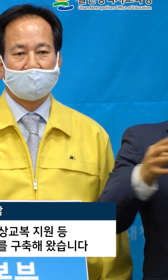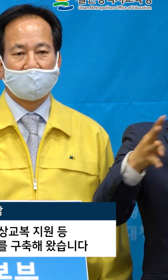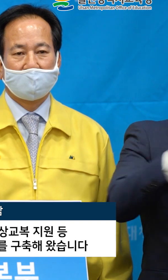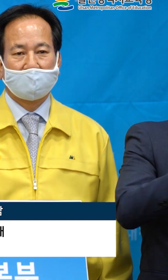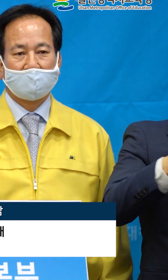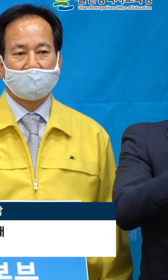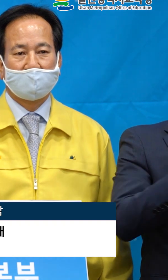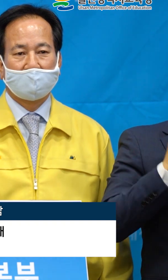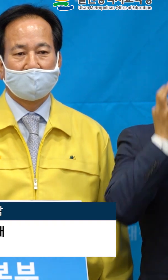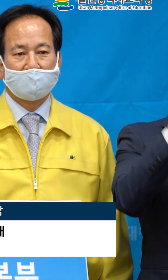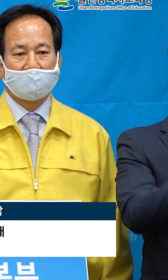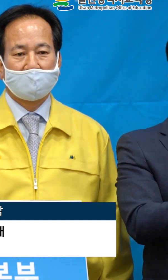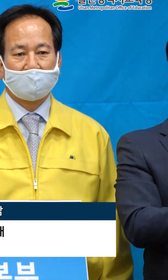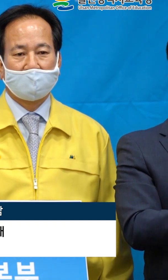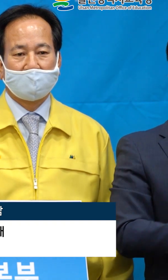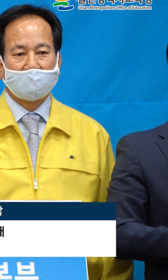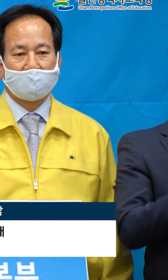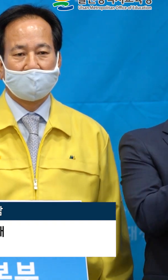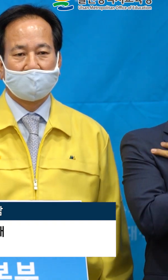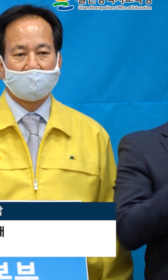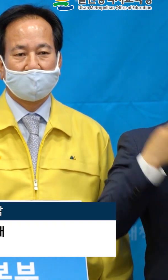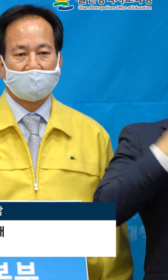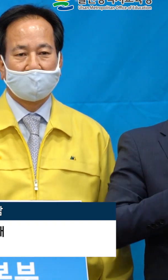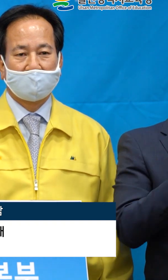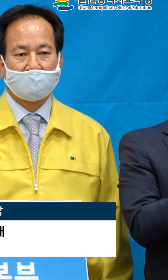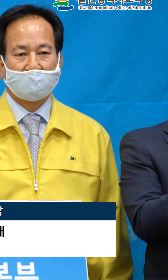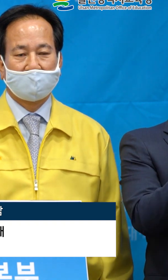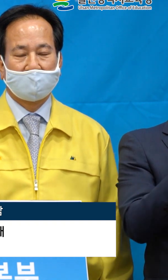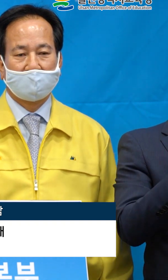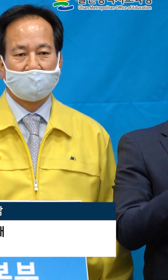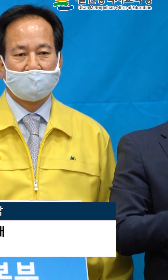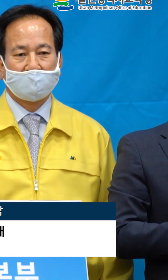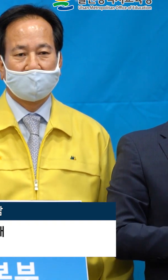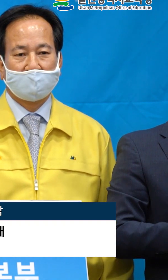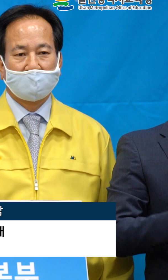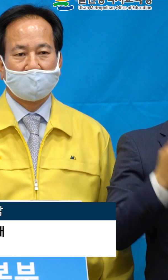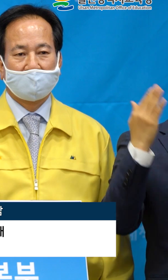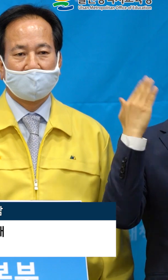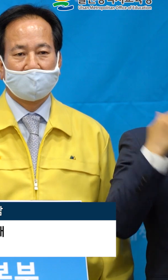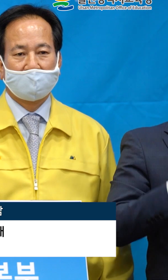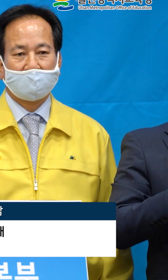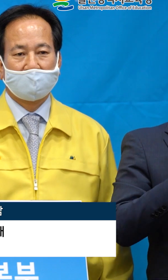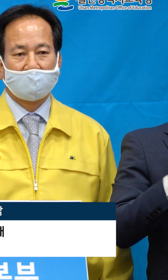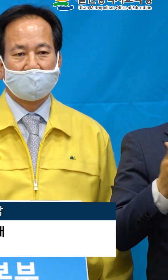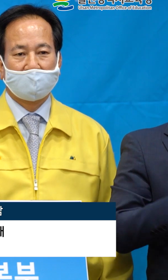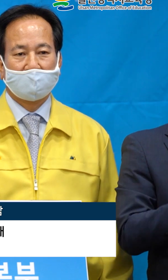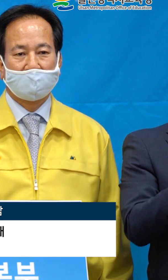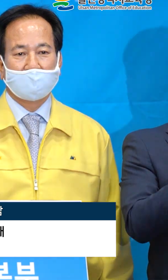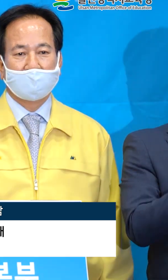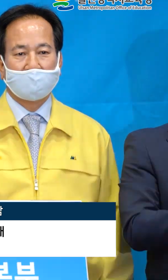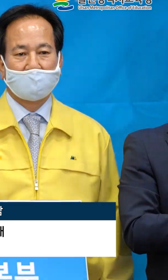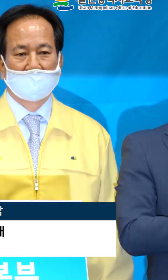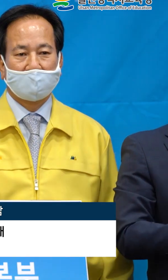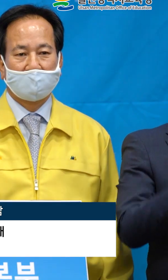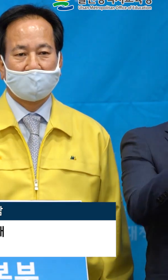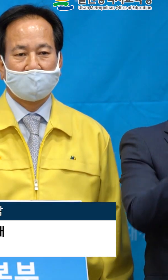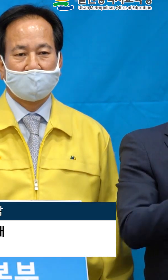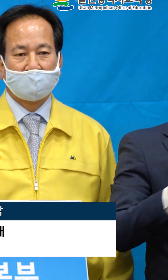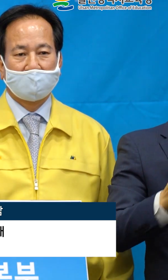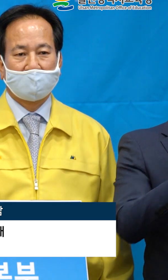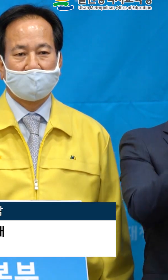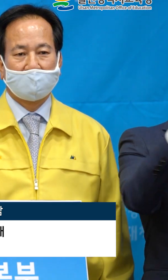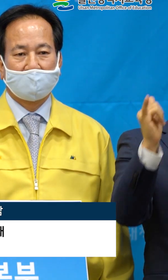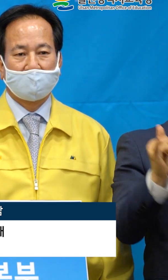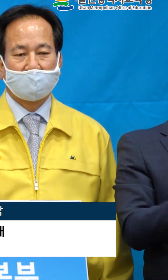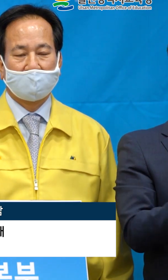구축해왔습니다. 교복 입은 시민인 학생들은 교육청만이 아니라 지자체를 포함해 지역사회가